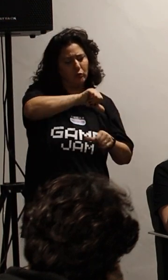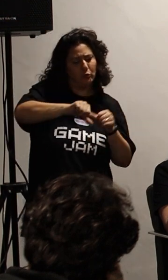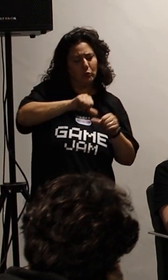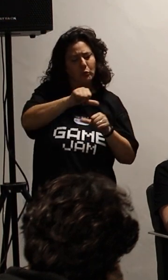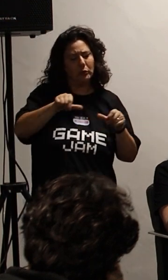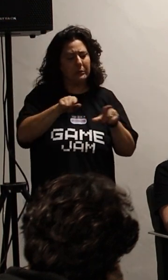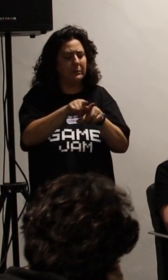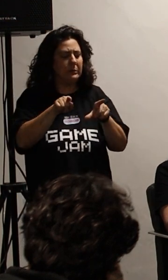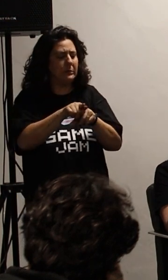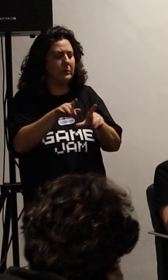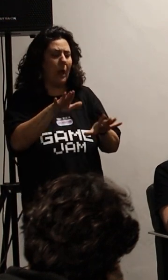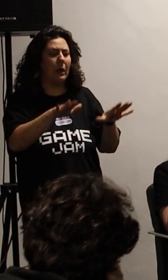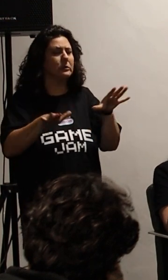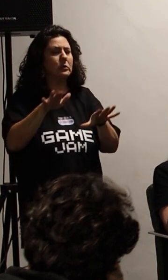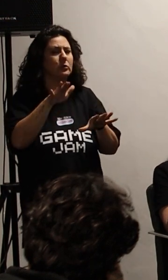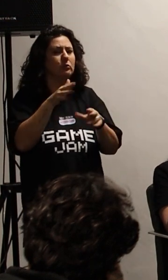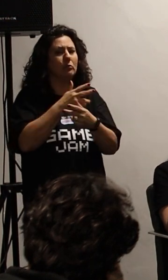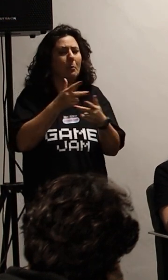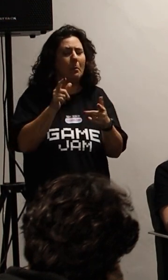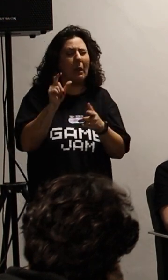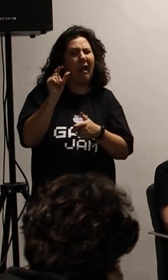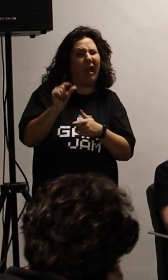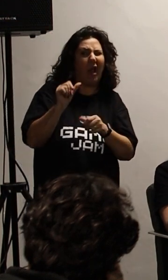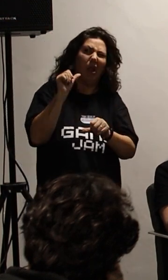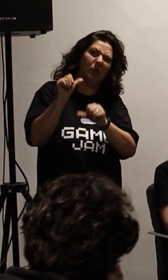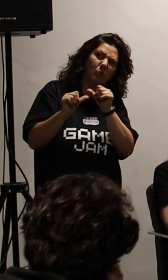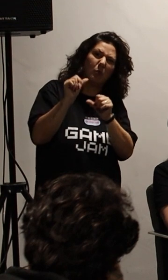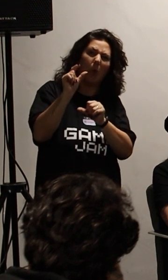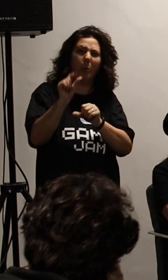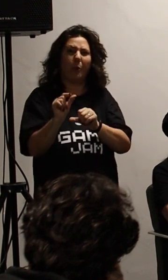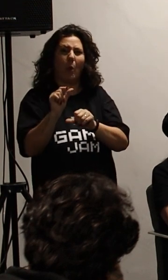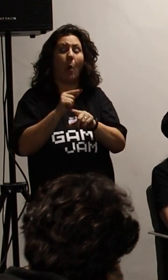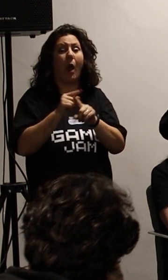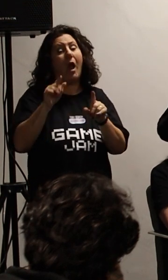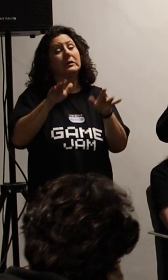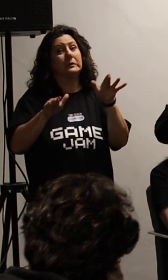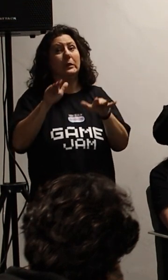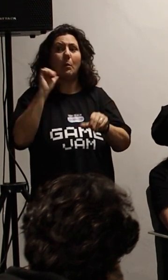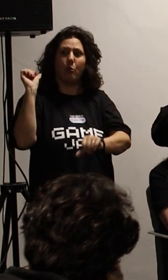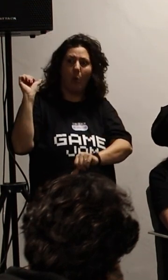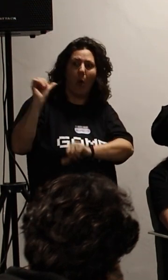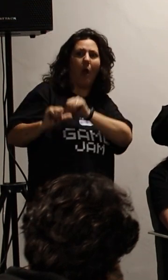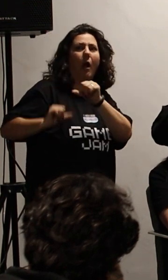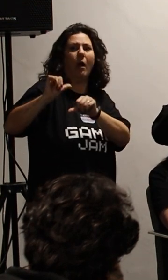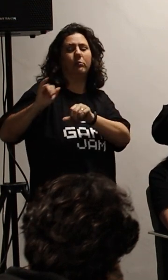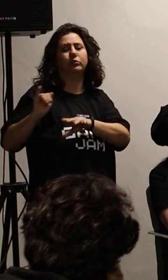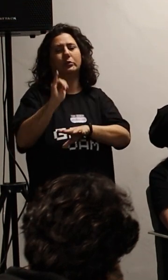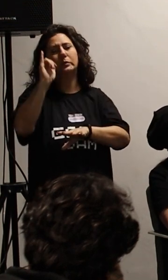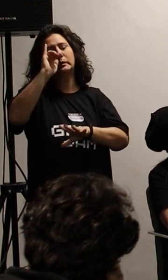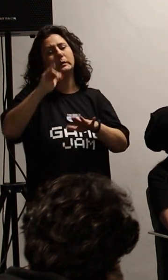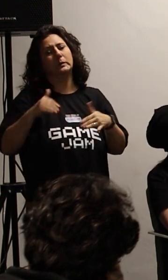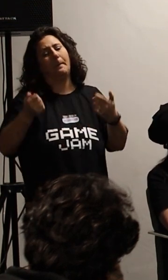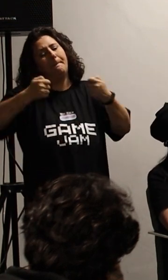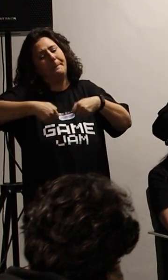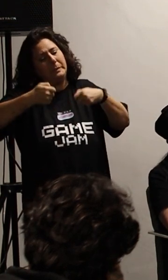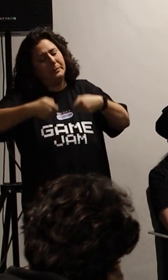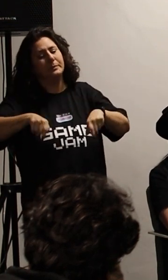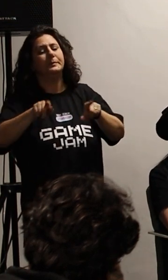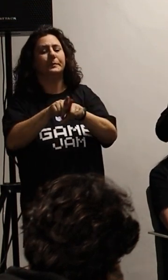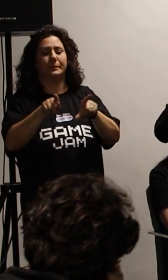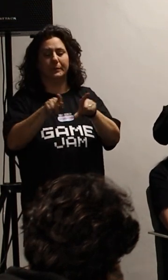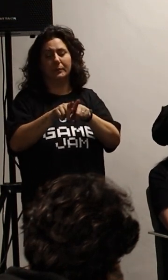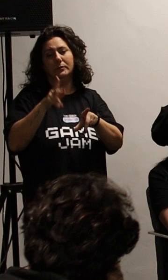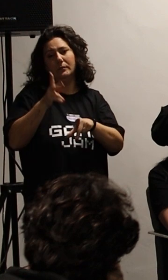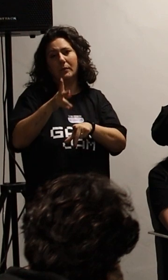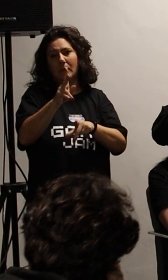vezes tem mudanças muito pequenas, mas às vezes tem mudanças grandes, importantes. Então isso é necessário também. Você está